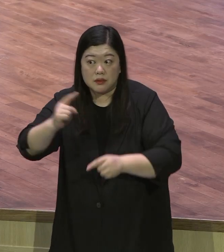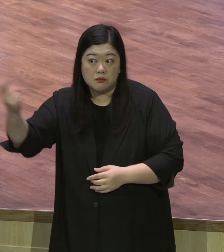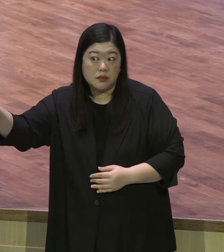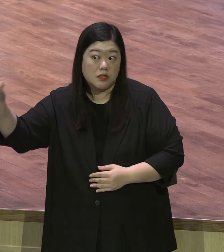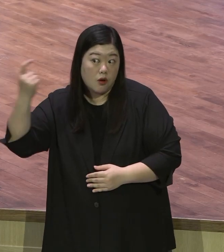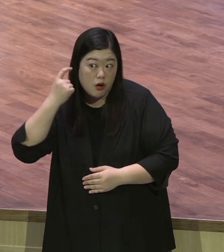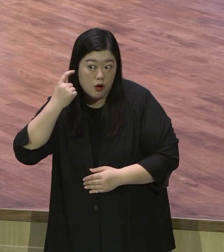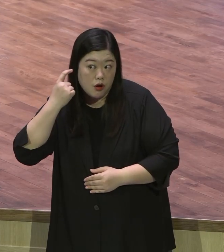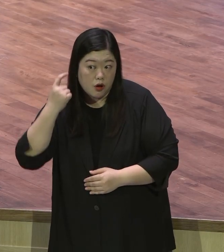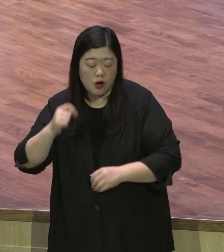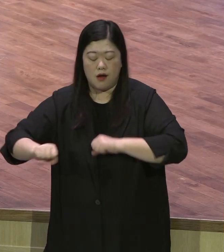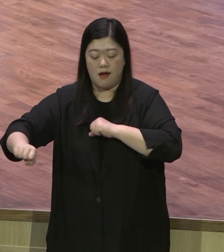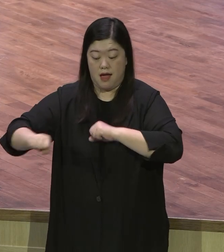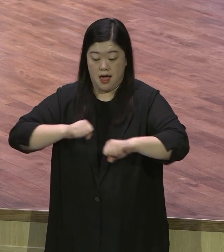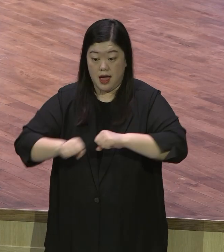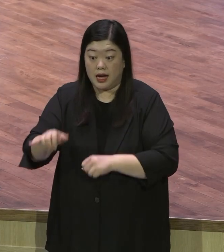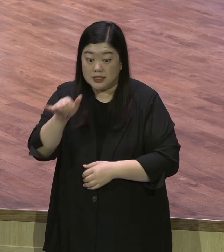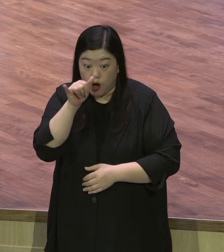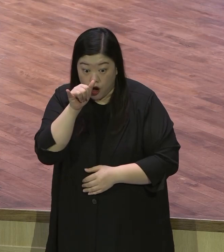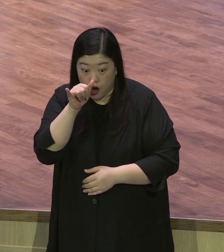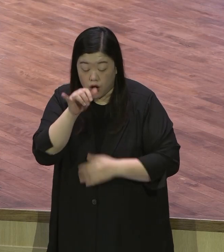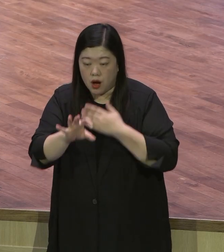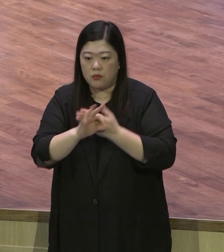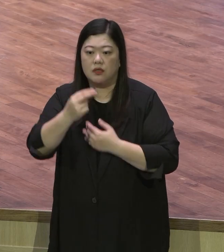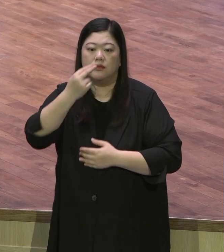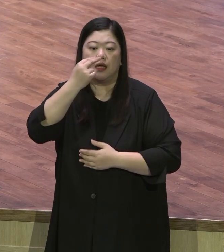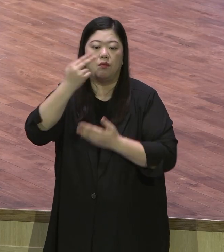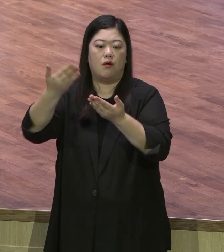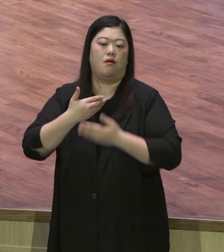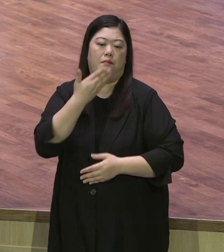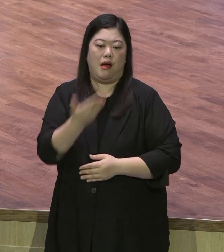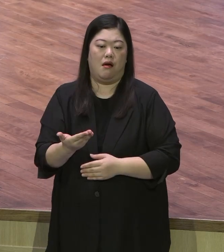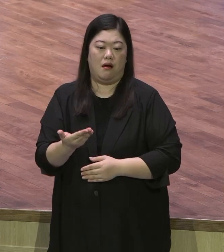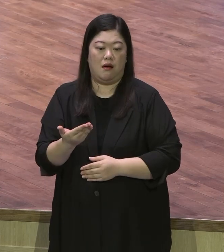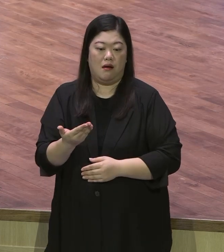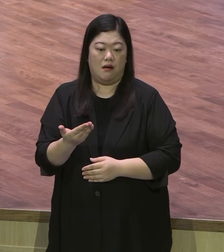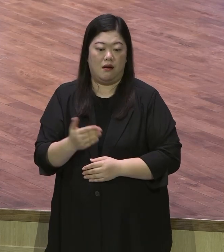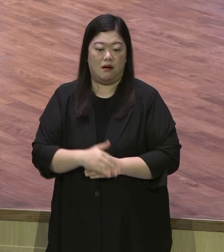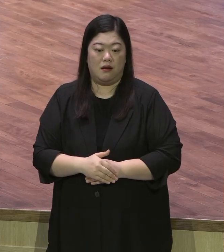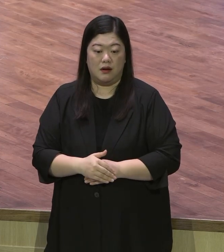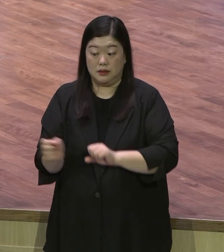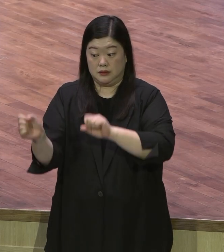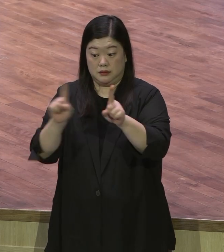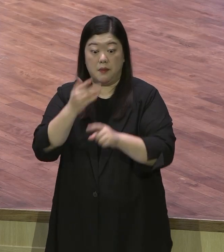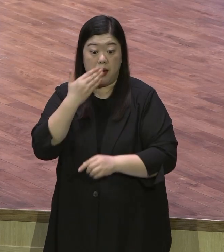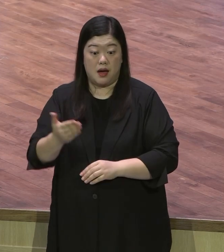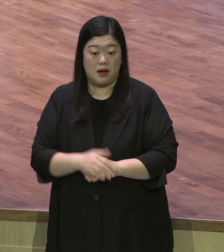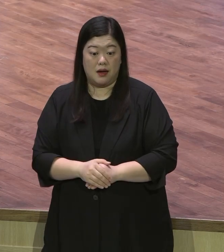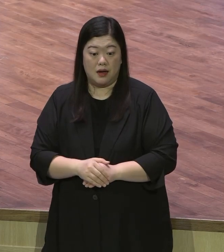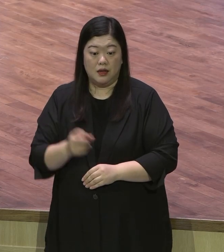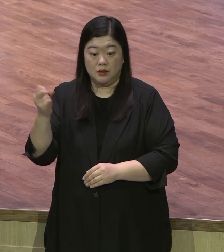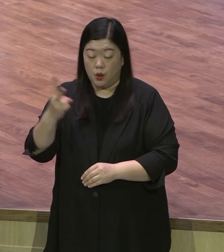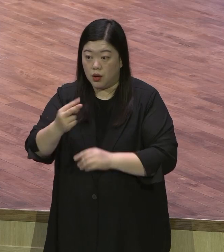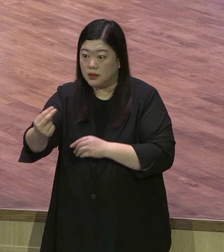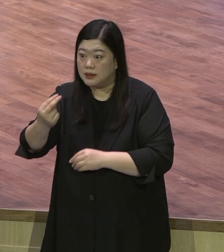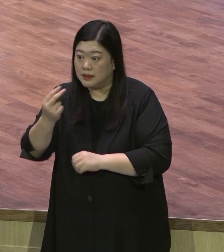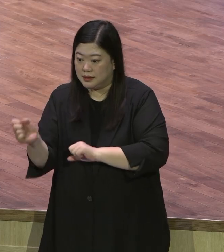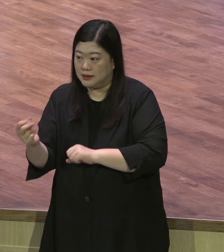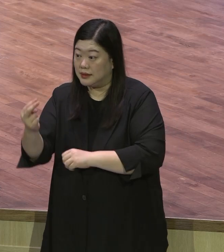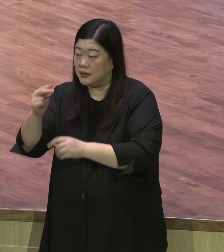행하는 자에게는 먼저 뭐요? 생명이 주어져요. 살아난다. 생명이 주어져요. 그리고 생명의 힘을 가진